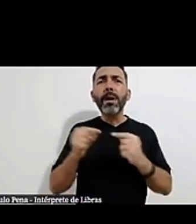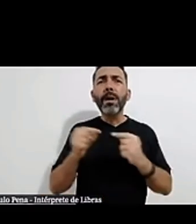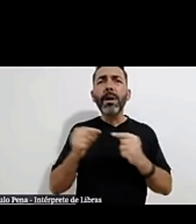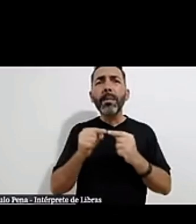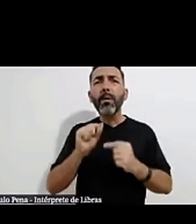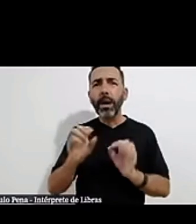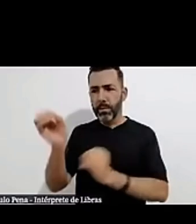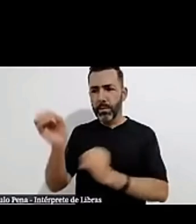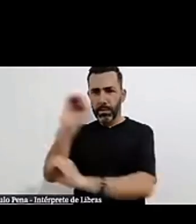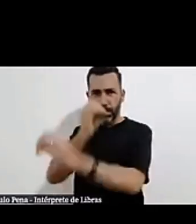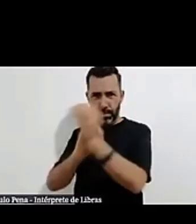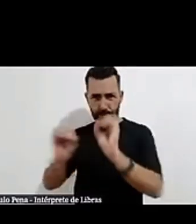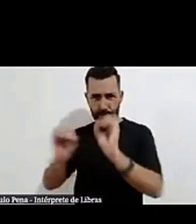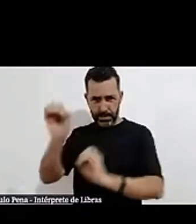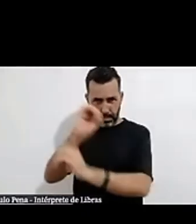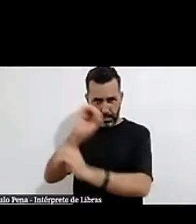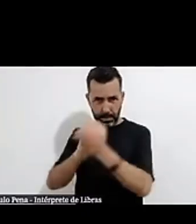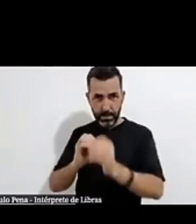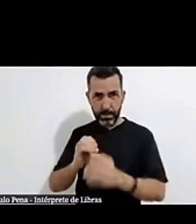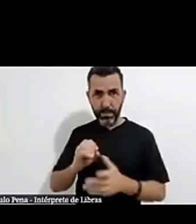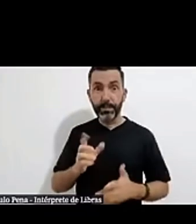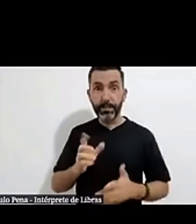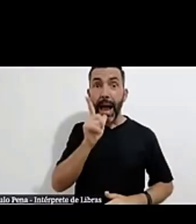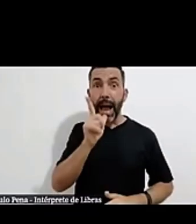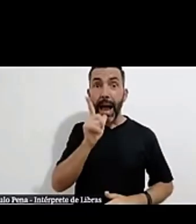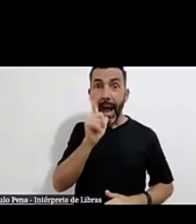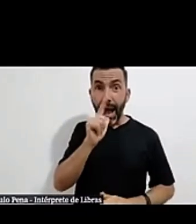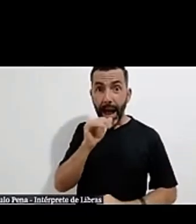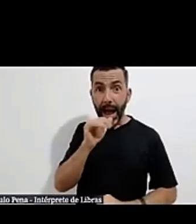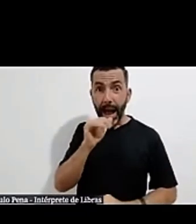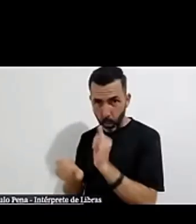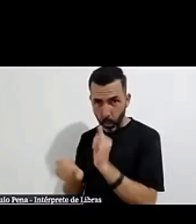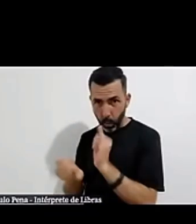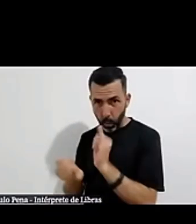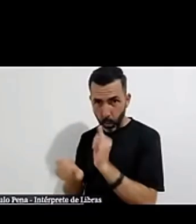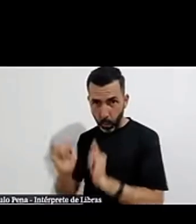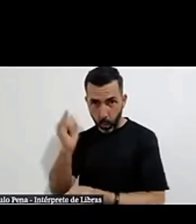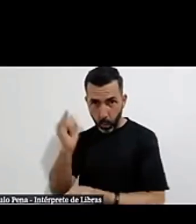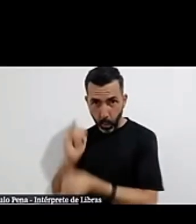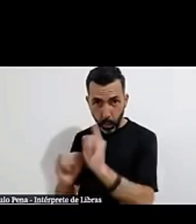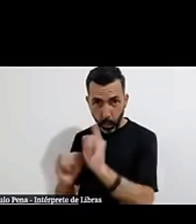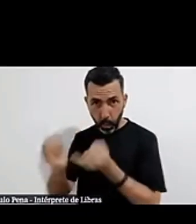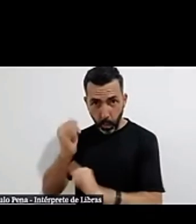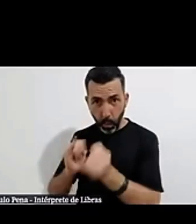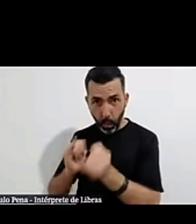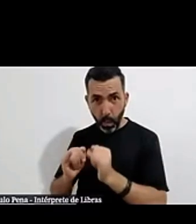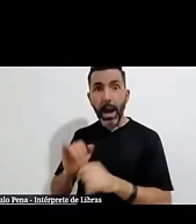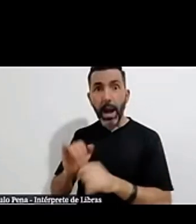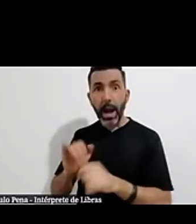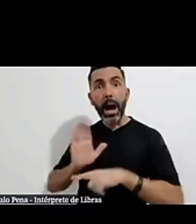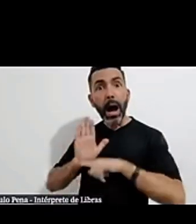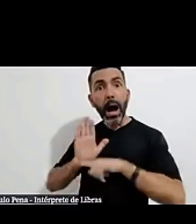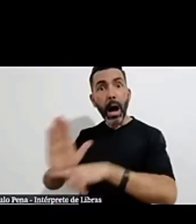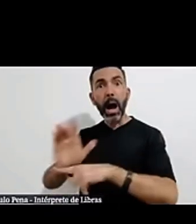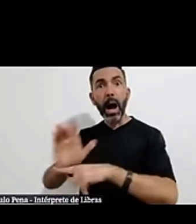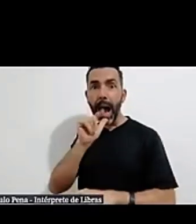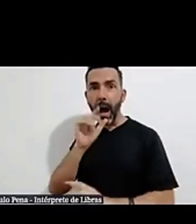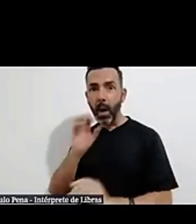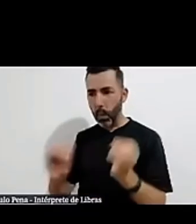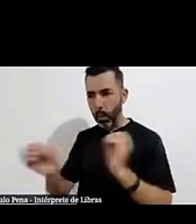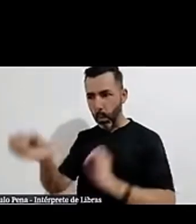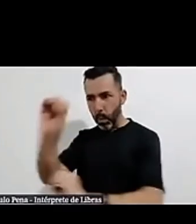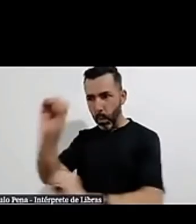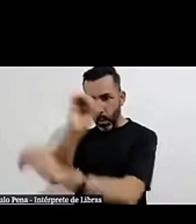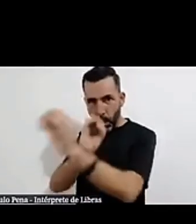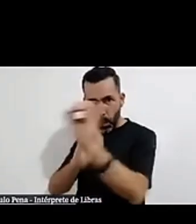por um processo em que é submetida a campos magnéticos. E isso altera algumas de suas propriedades, melhorando o quê?